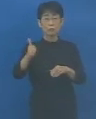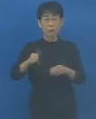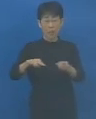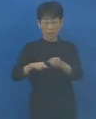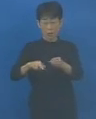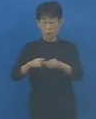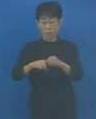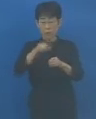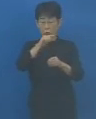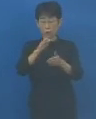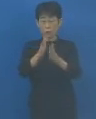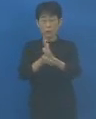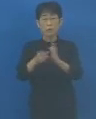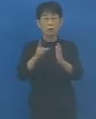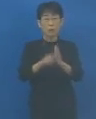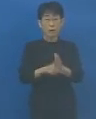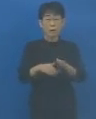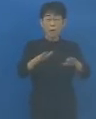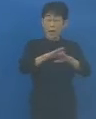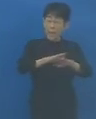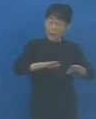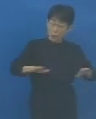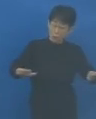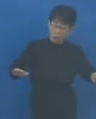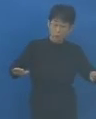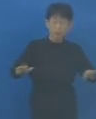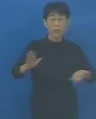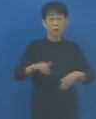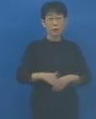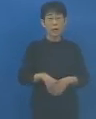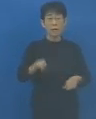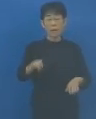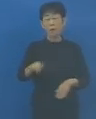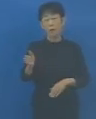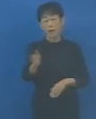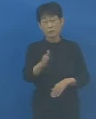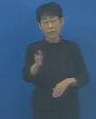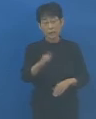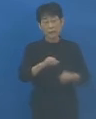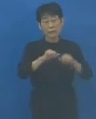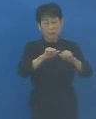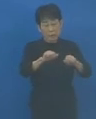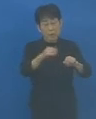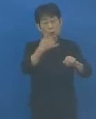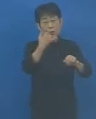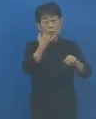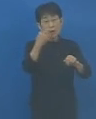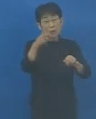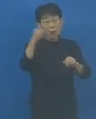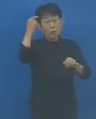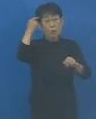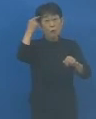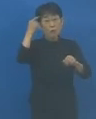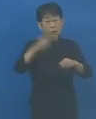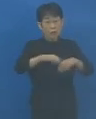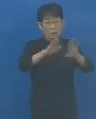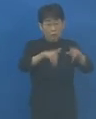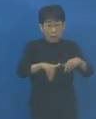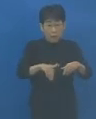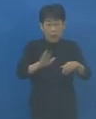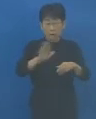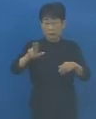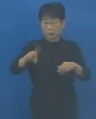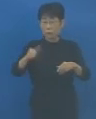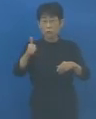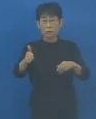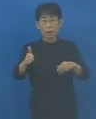鳥取県はいわば平穏な状況でありましたのでこのぐらいならやっても大丈夫だろうと思っていたところそこにデルタ株が入り込ん